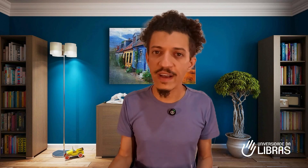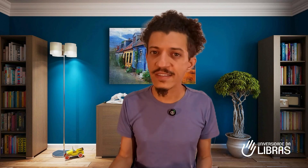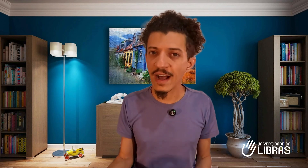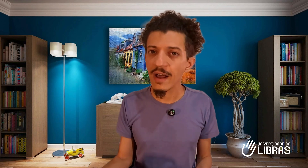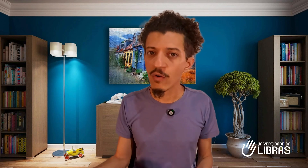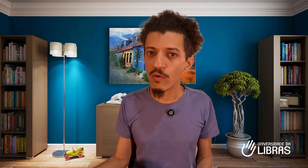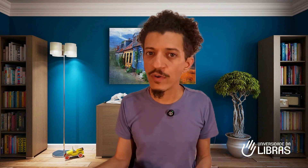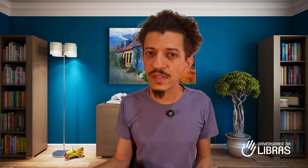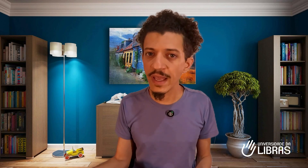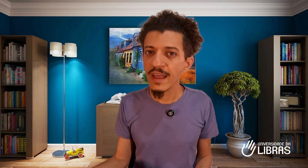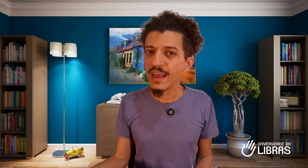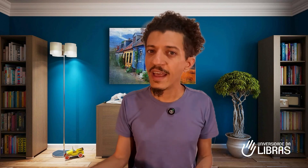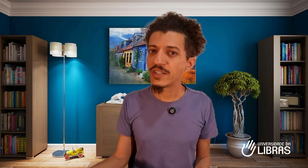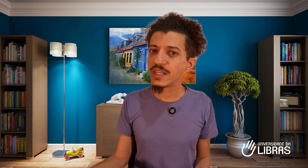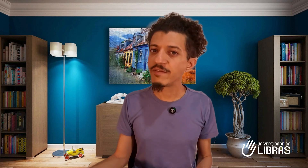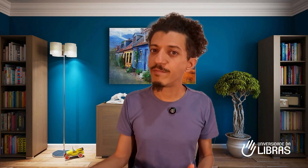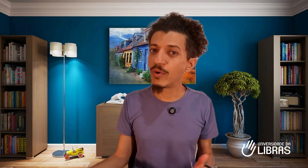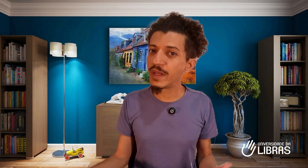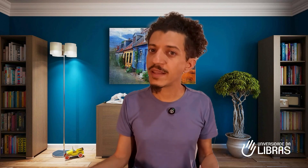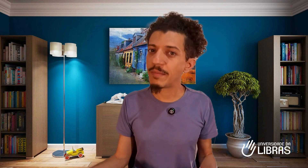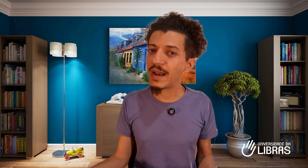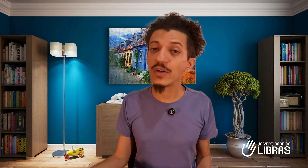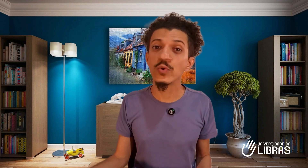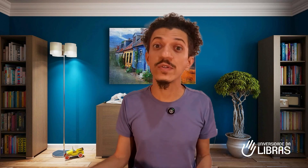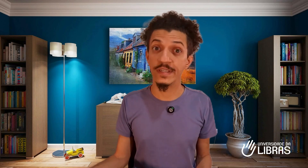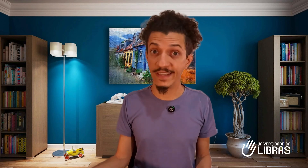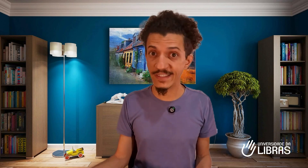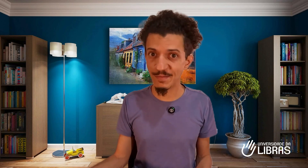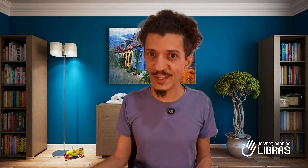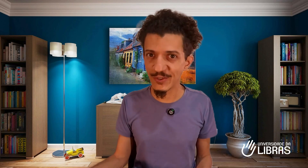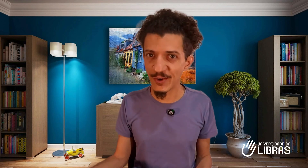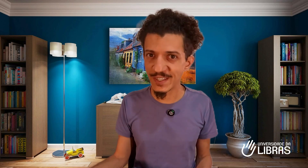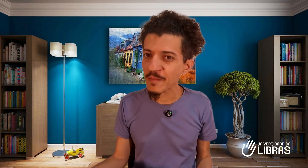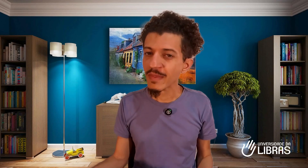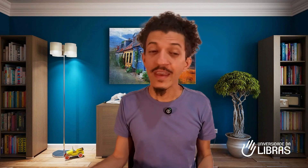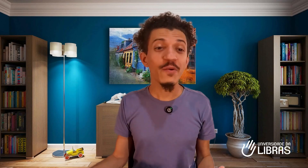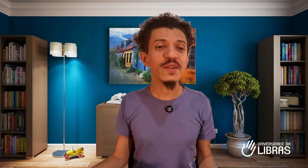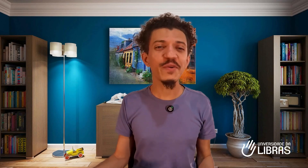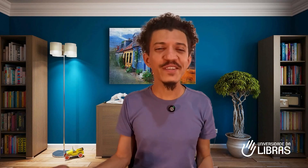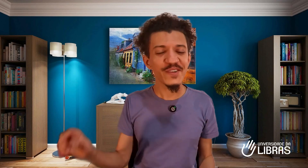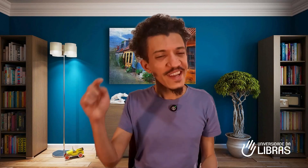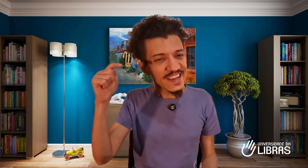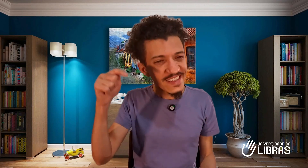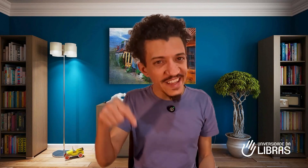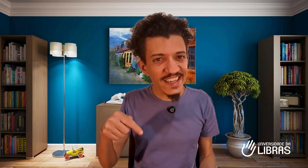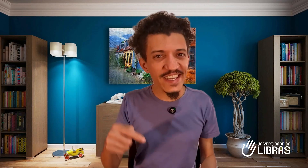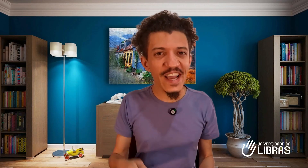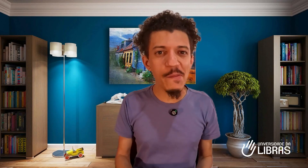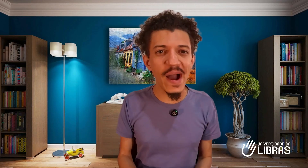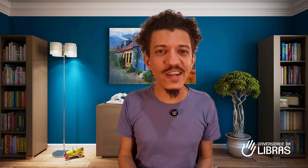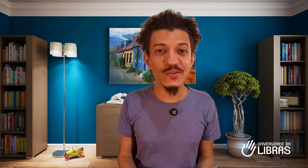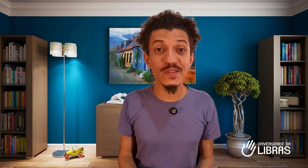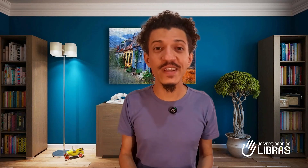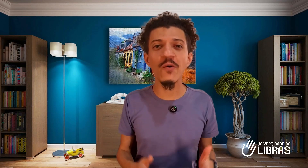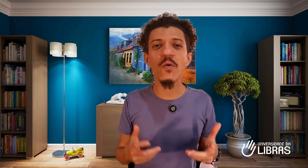conversar com você e a gente poder trabalhar juntos nesses bastidores. Enquanto isso, deixa aqui abaixo o seu